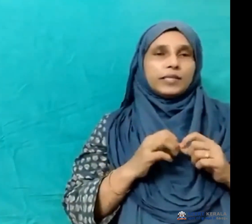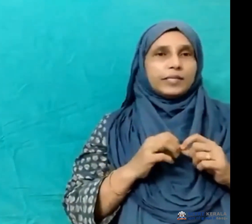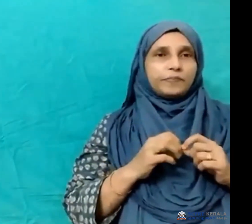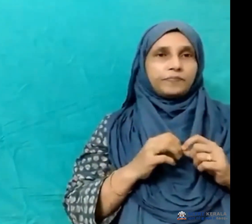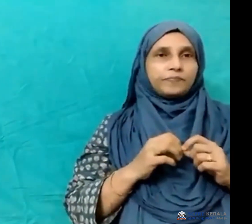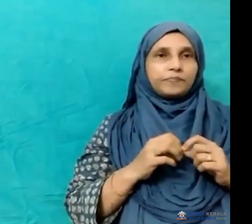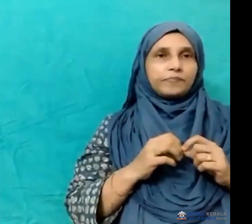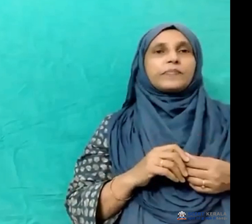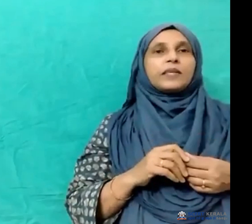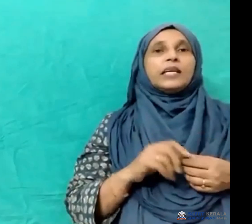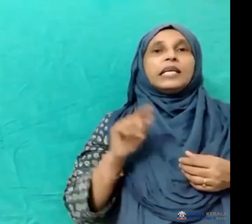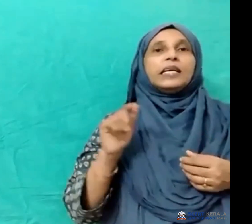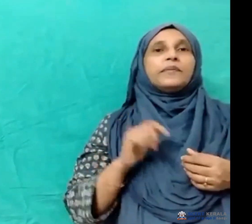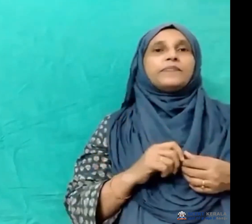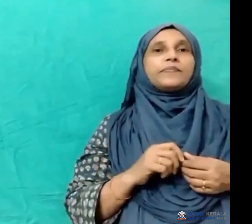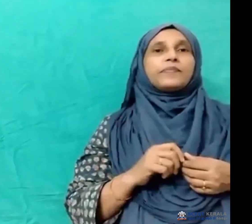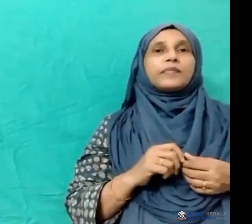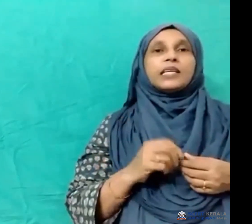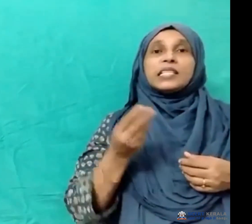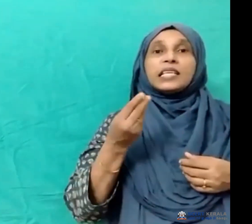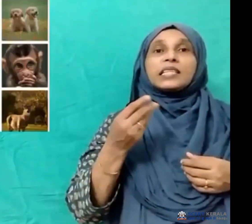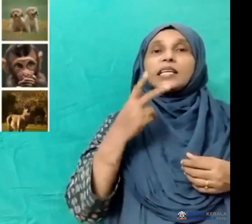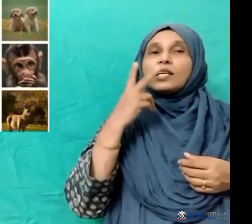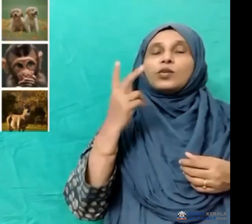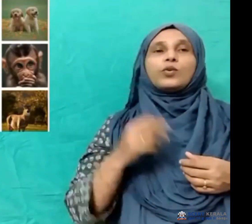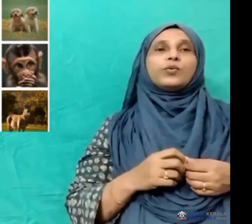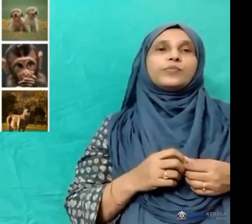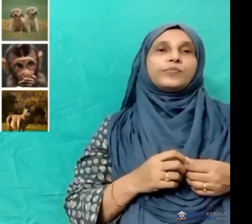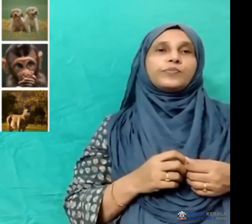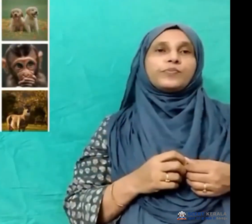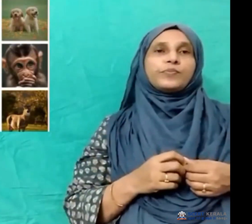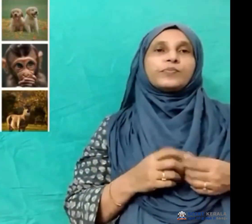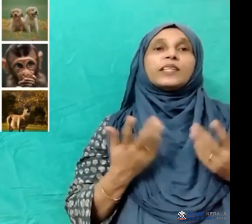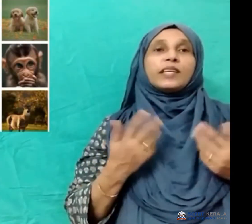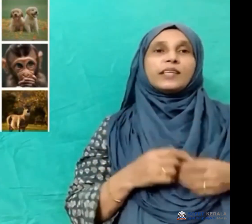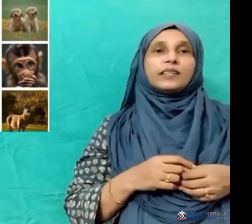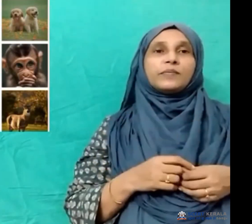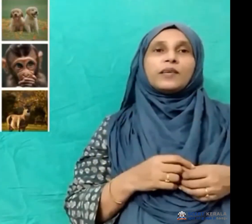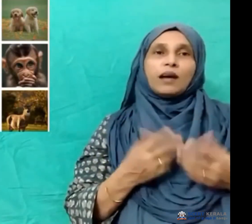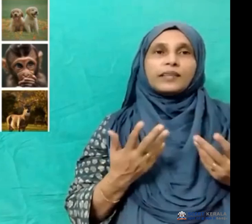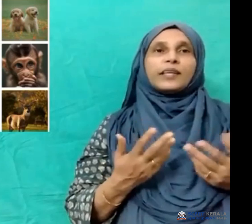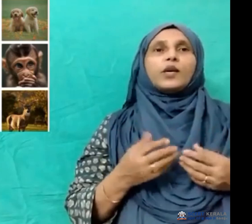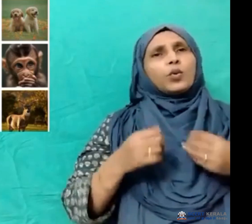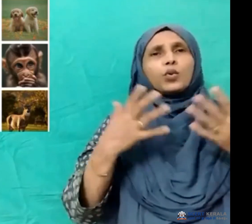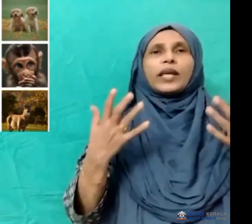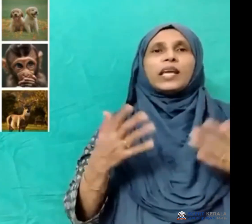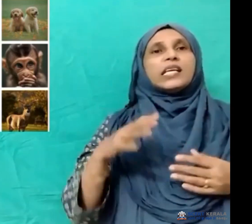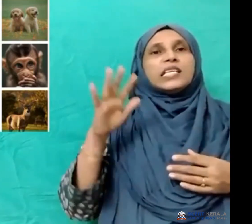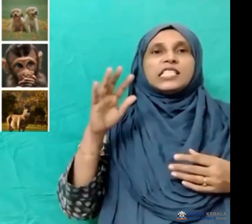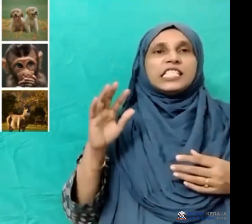ബയോളജി. ഈ ചിത്രങ്ങൾ നോക്കൂ, എന്താണ്? അതെ, കുറെ